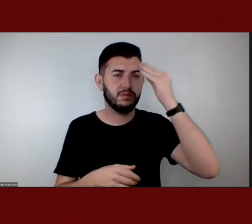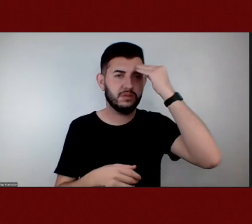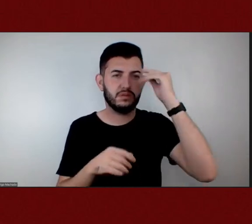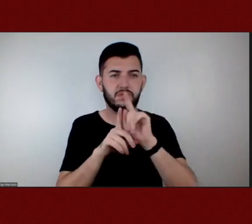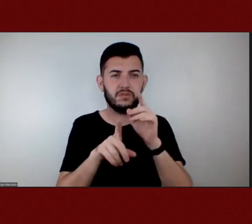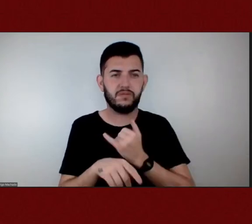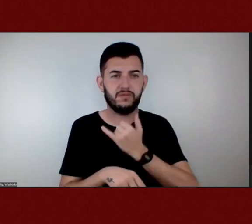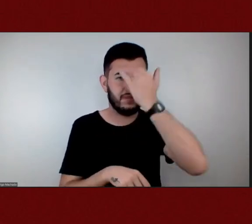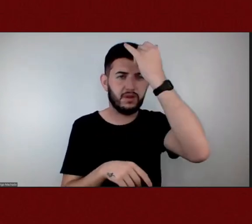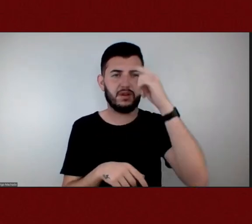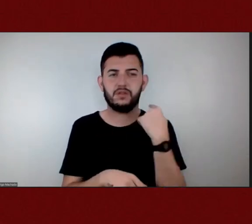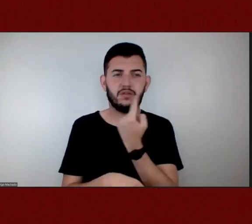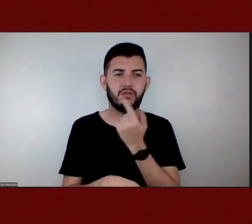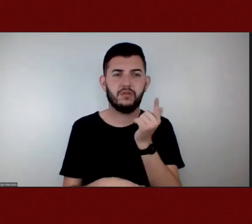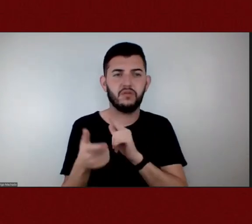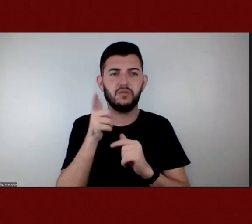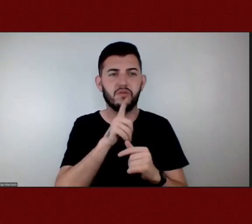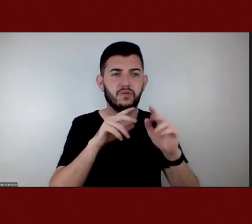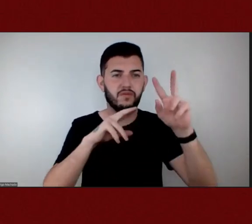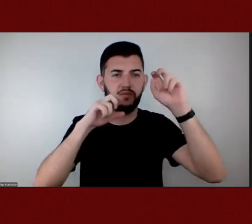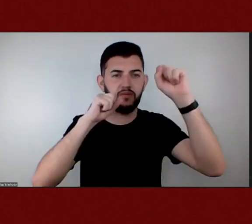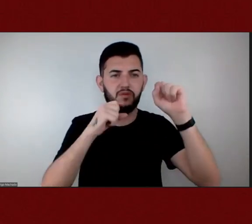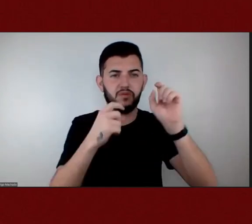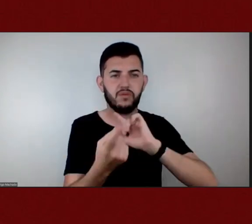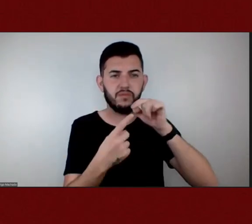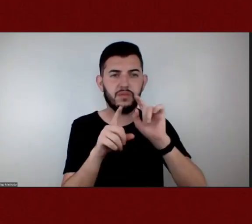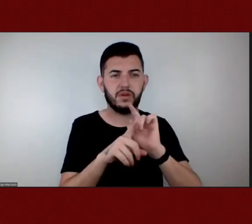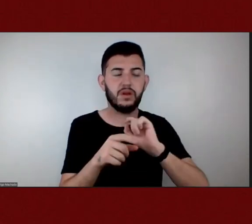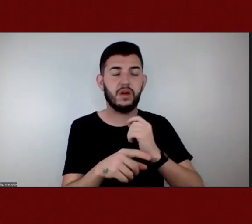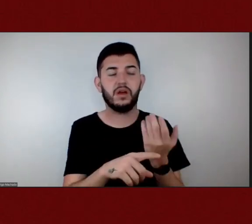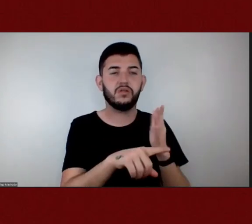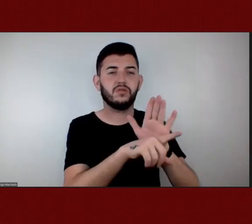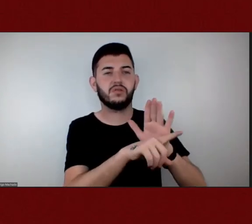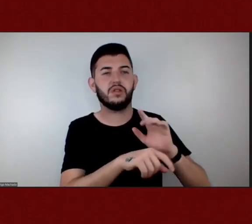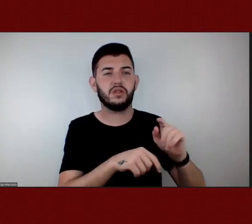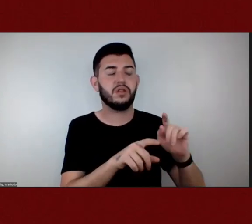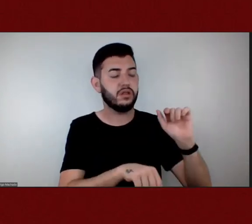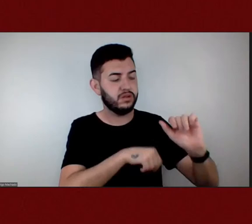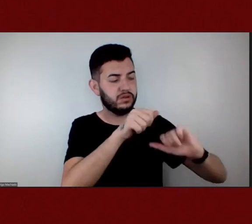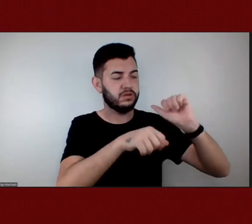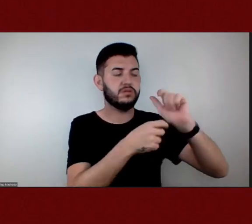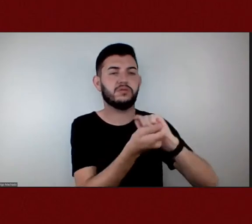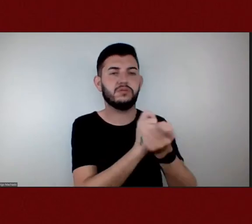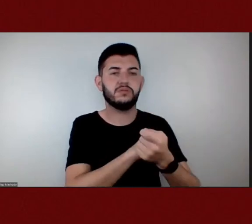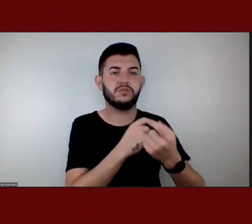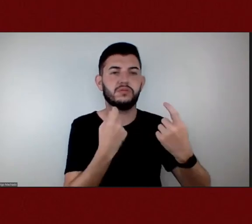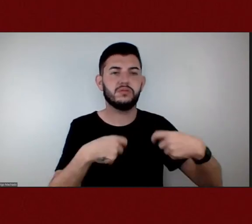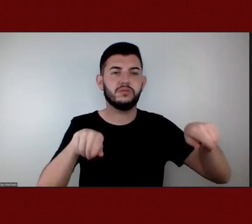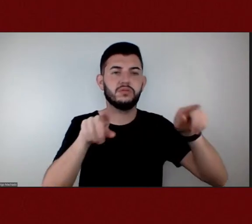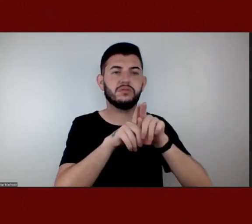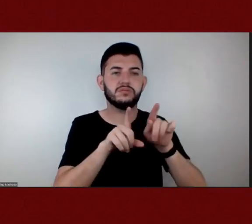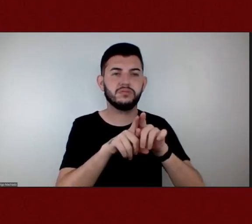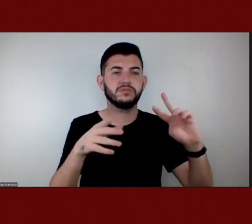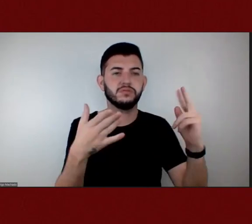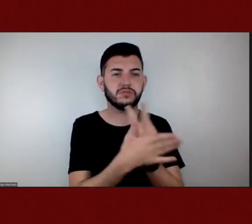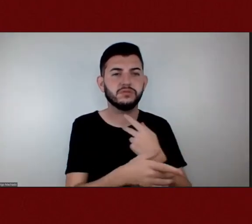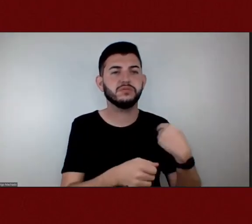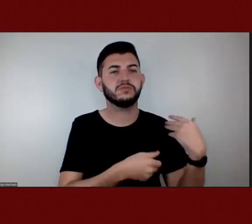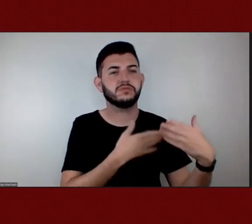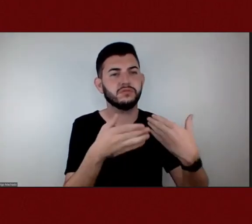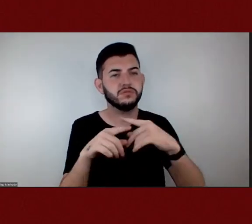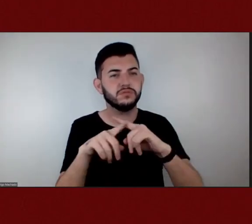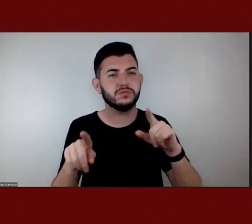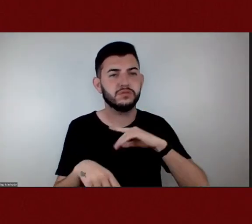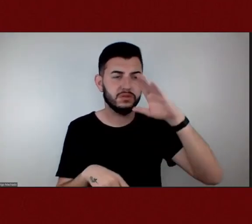as forças necessárias para sustentar as mudanças que precisavam ser graduais e consensuadas. E o principal déficit foi